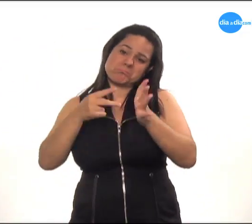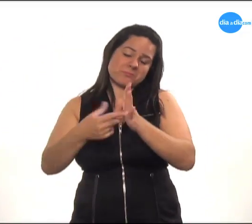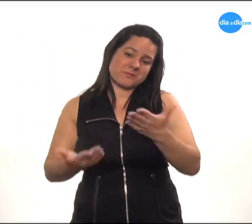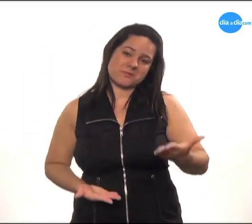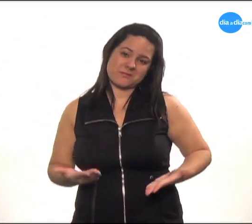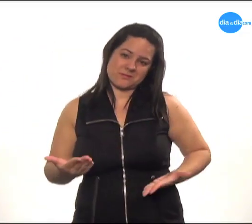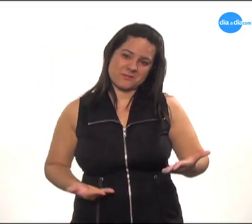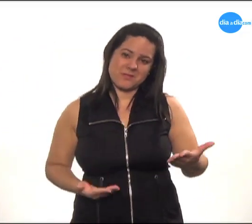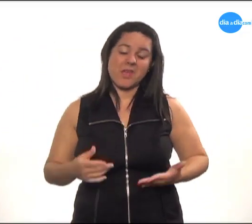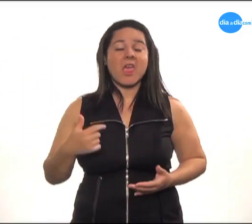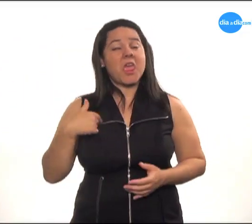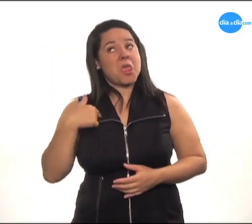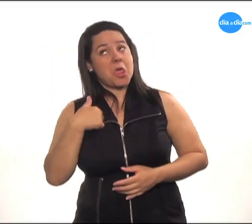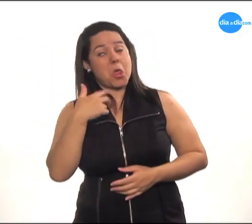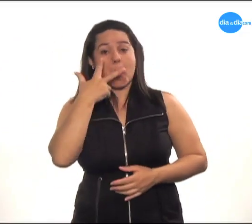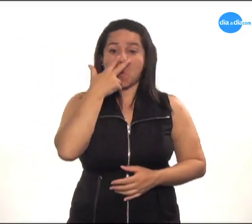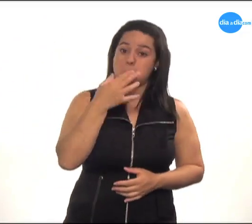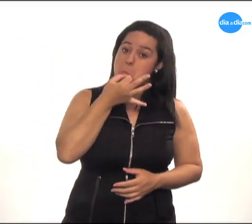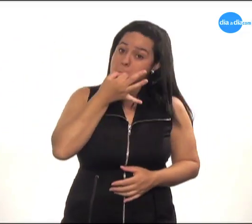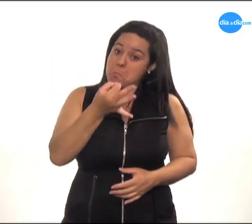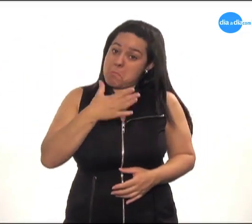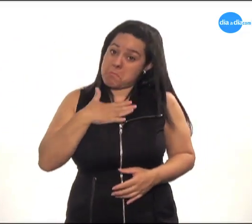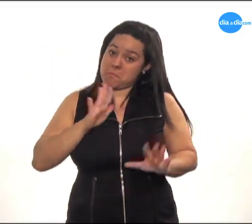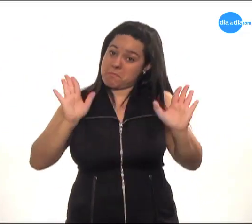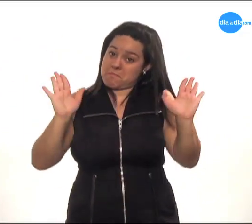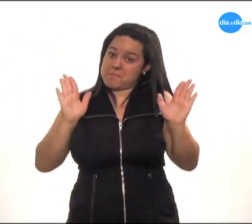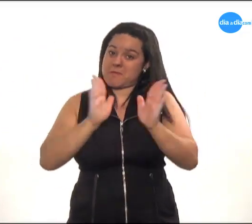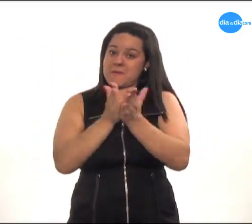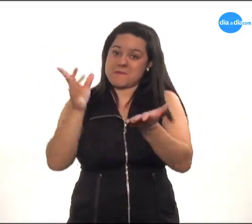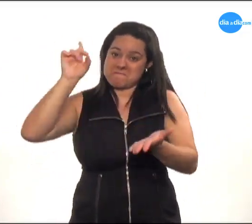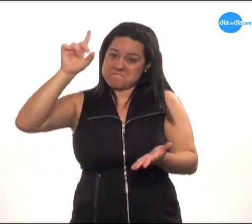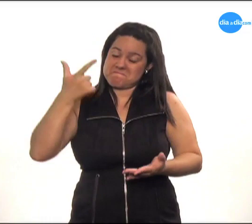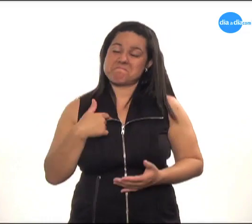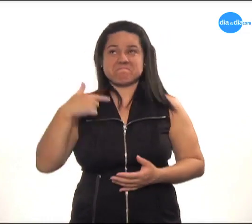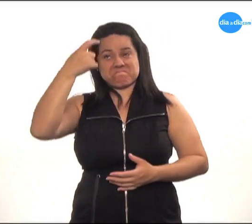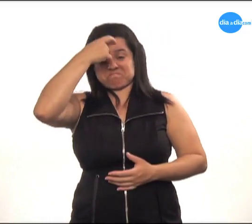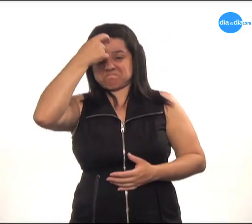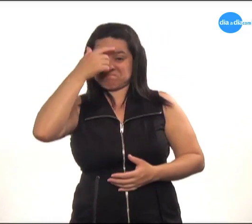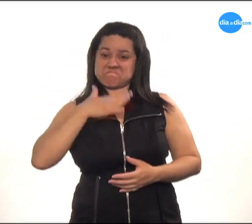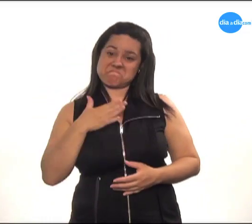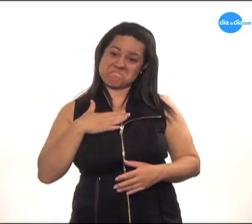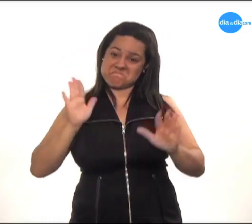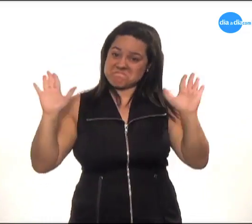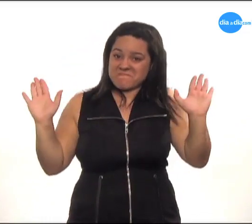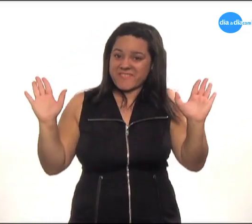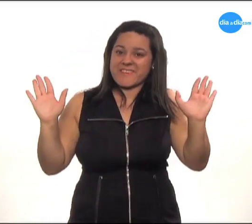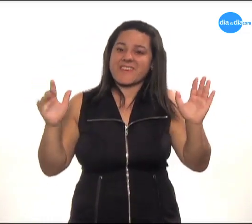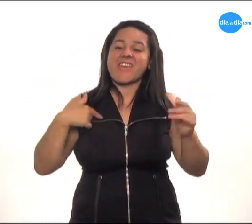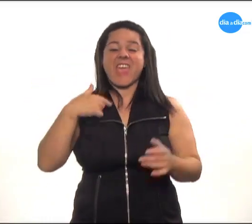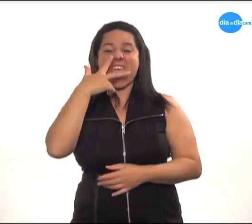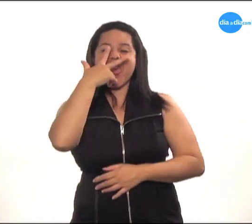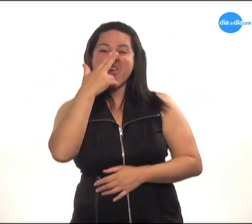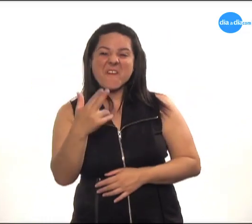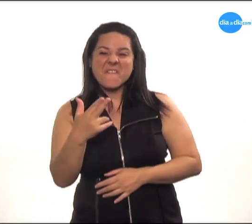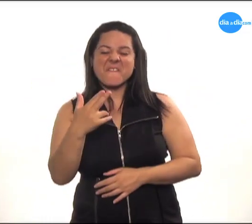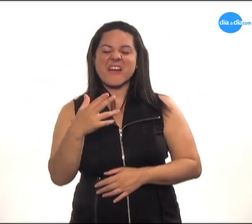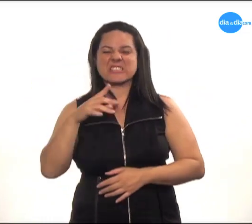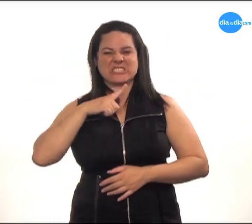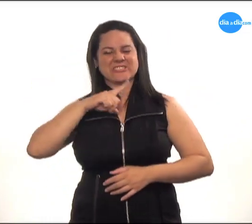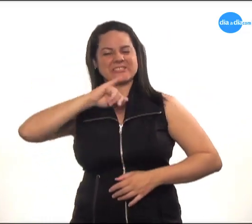significa servir. Eu acho, aqui é a minha opinião, tá? Não é a Bíblia não, é da minha cabeça. Eu acho que